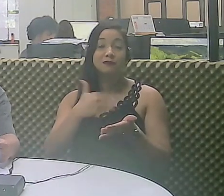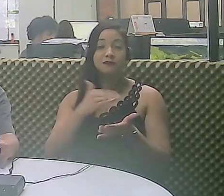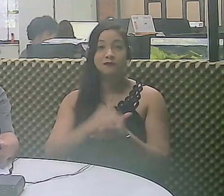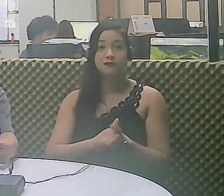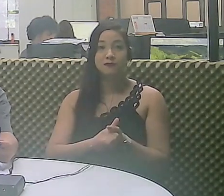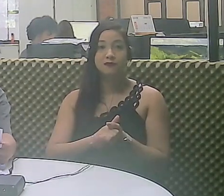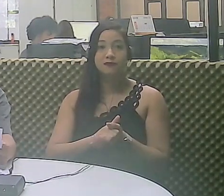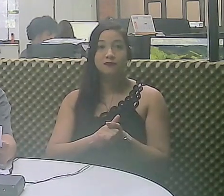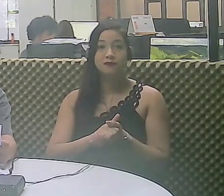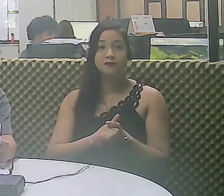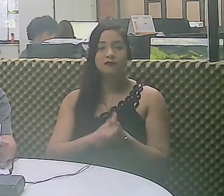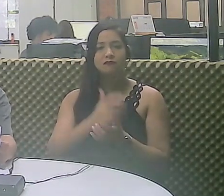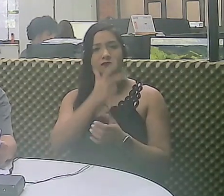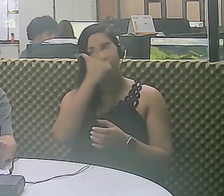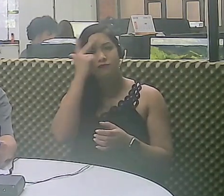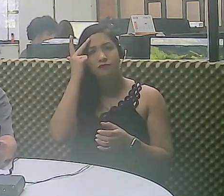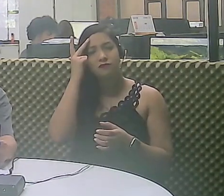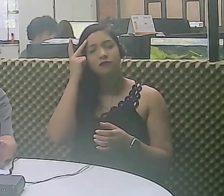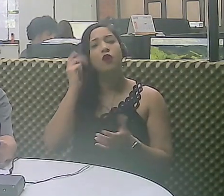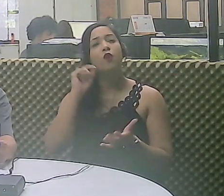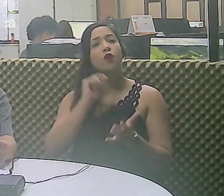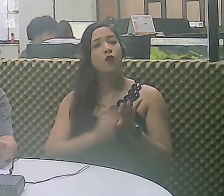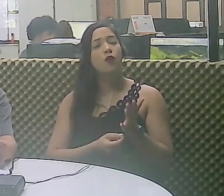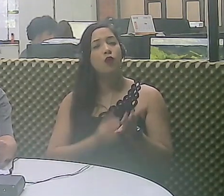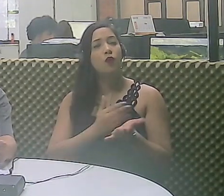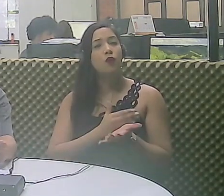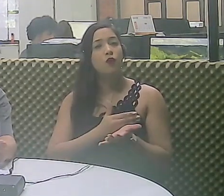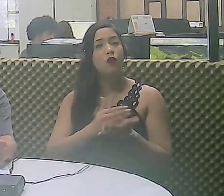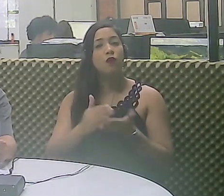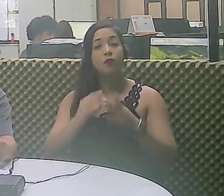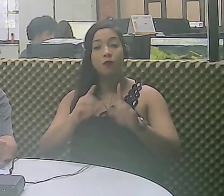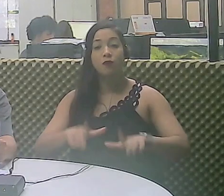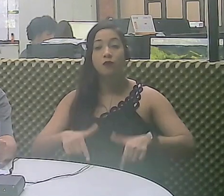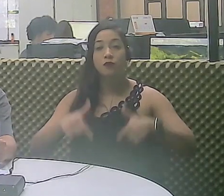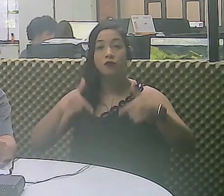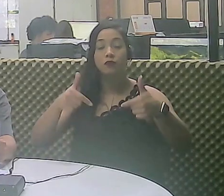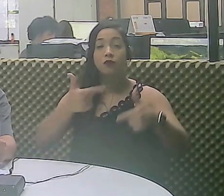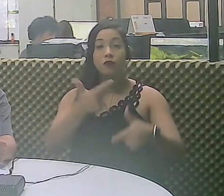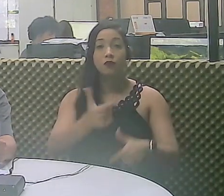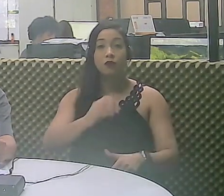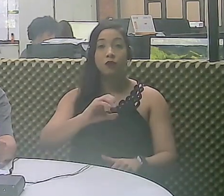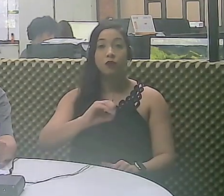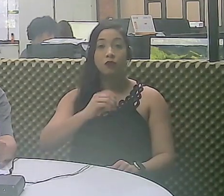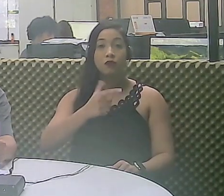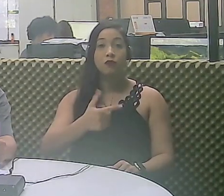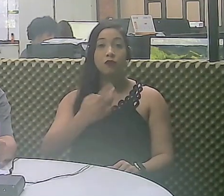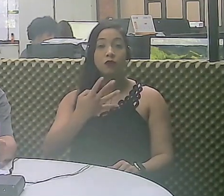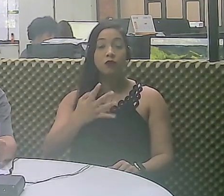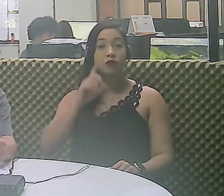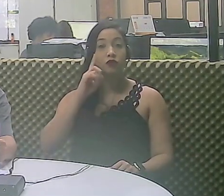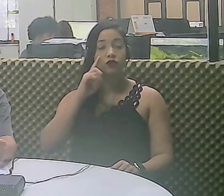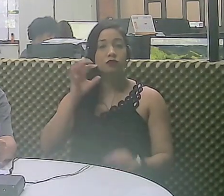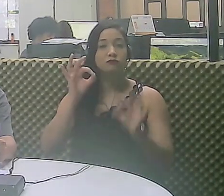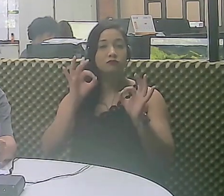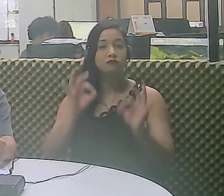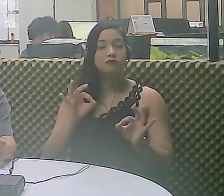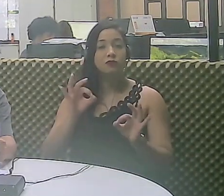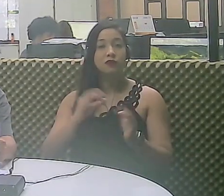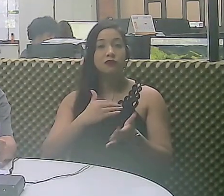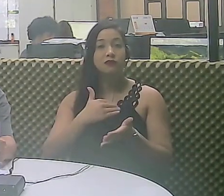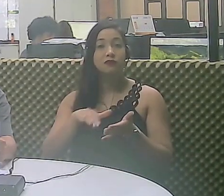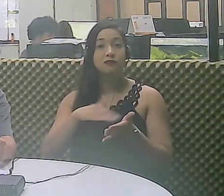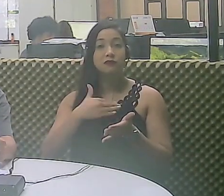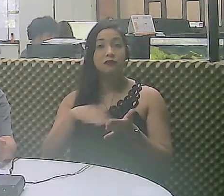Os prestadores de serviço contratados começarão a atuar no exercício de 2024 em datas determinadas pela